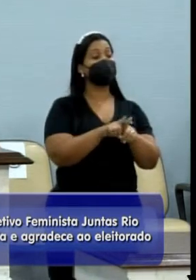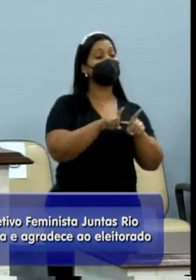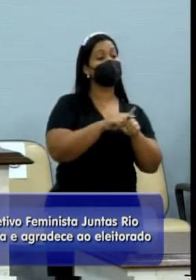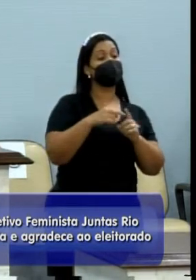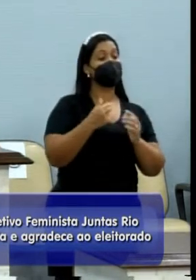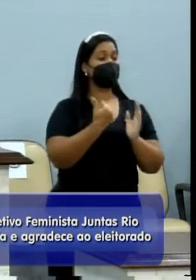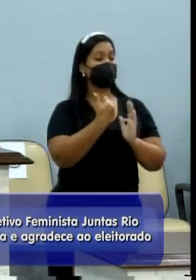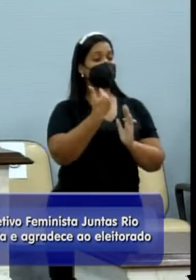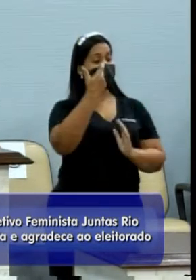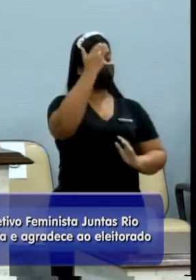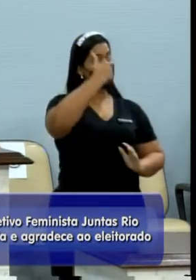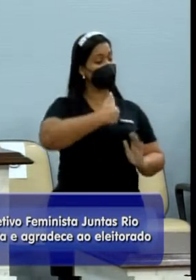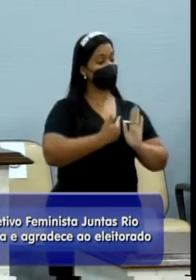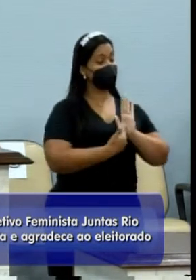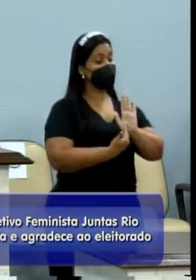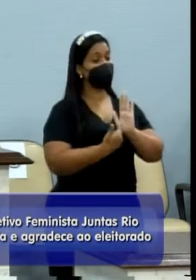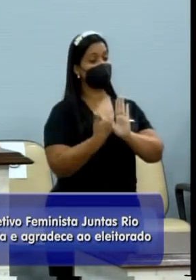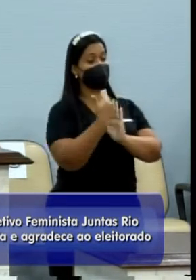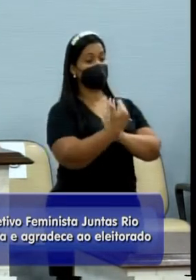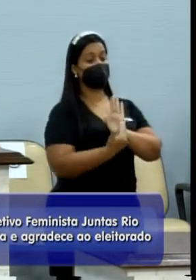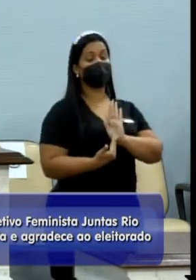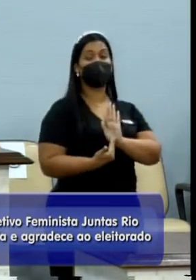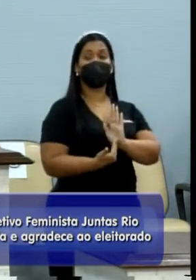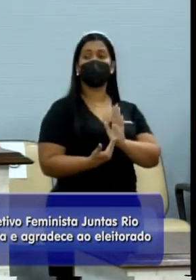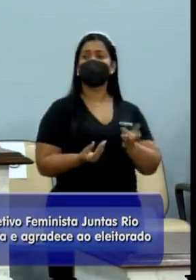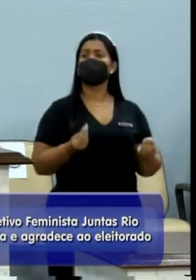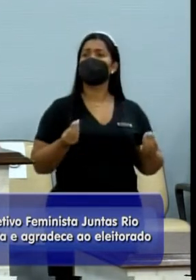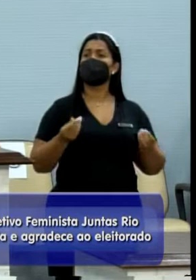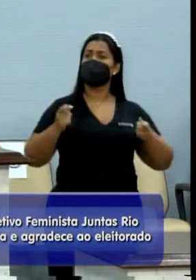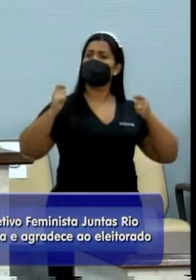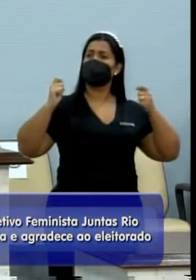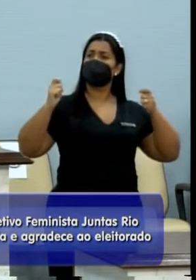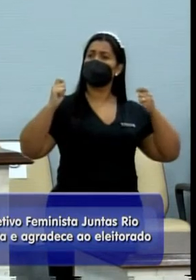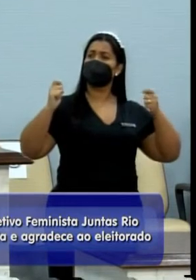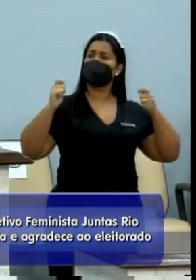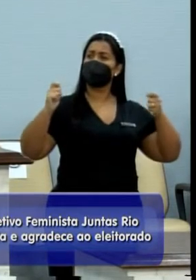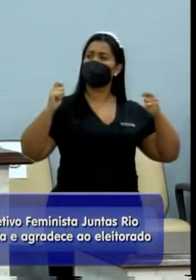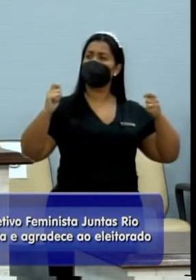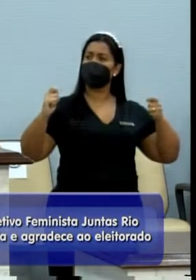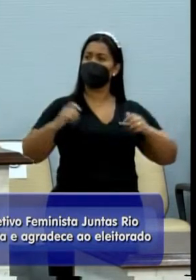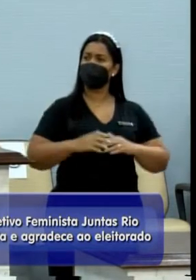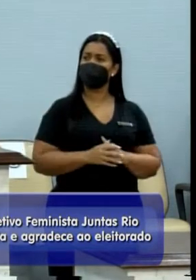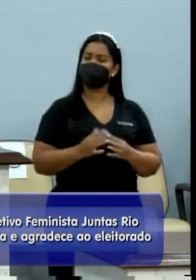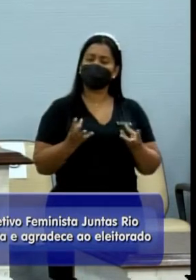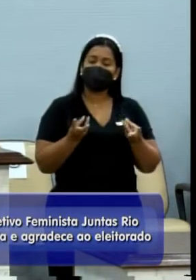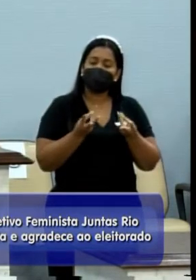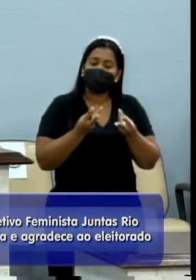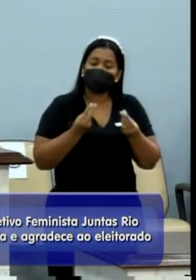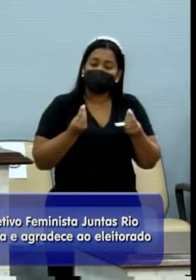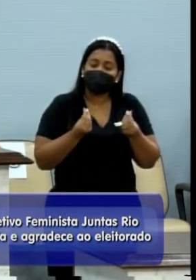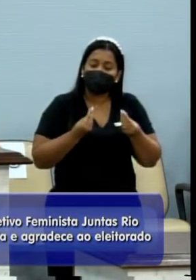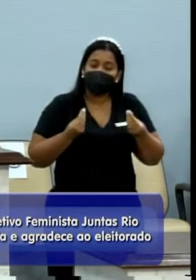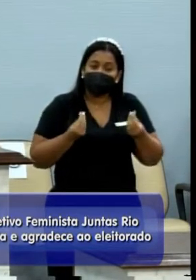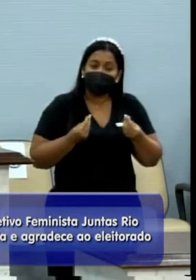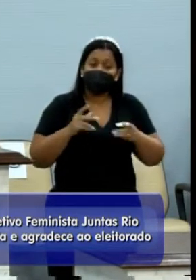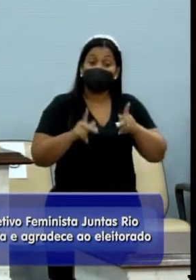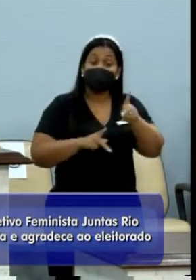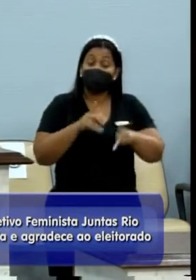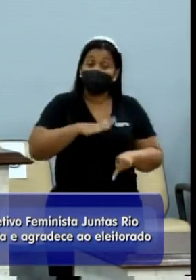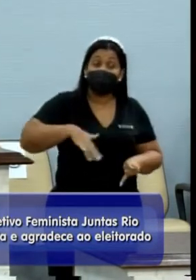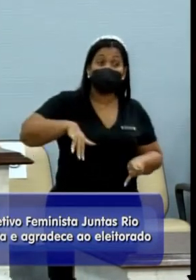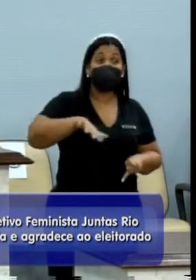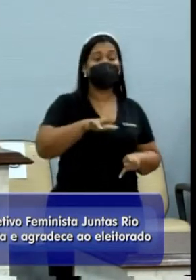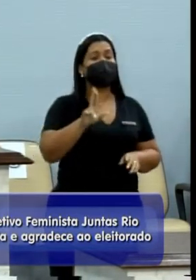imagens, e como as pautas que são mais sensíveis à população